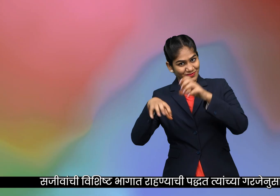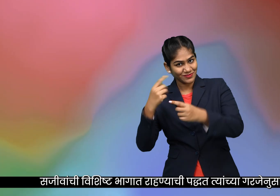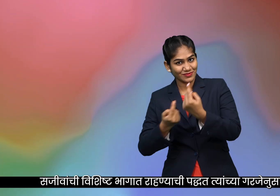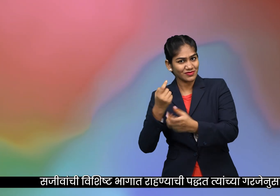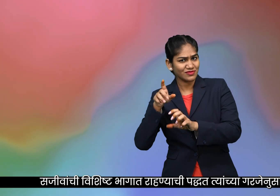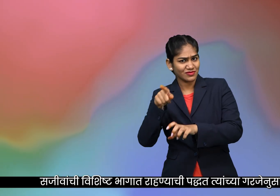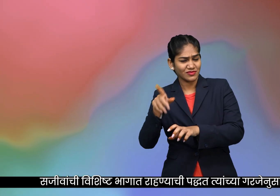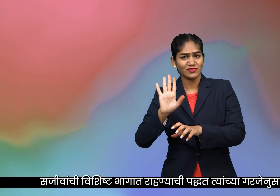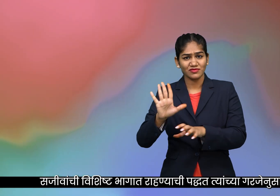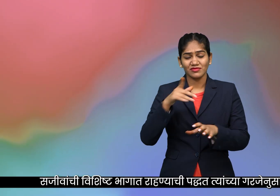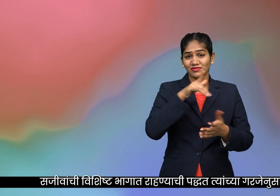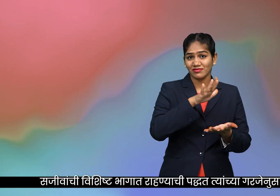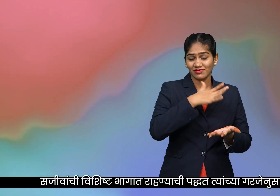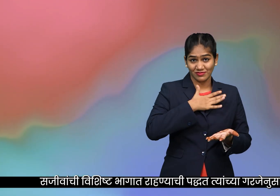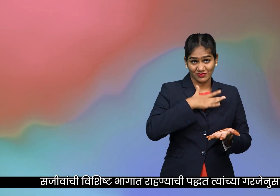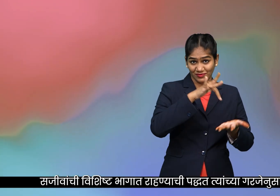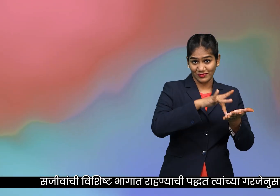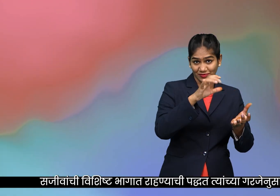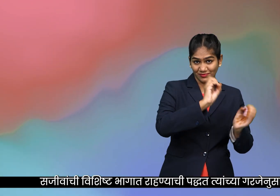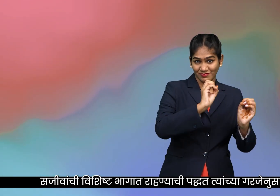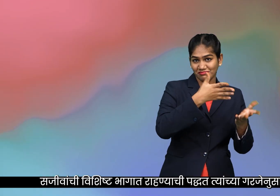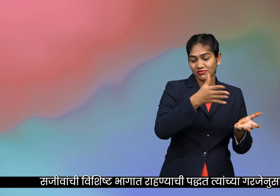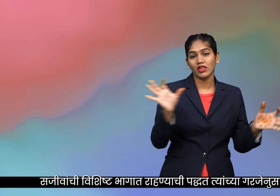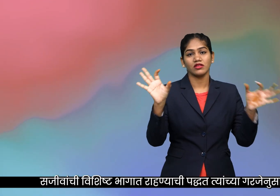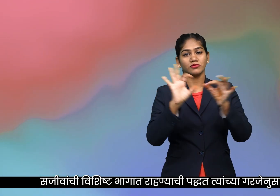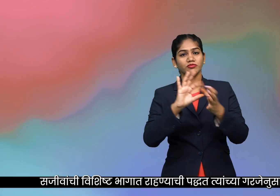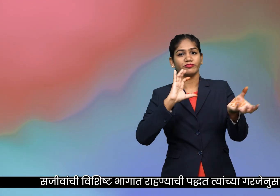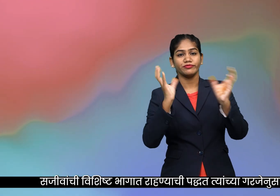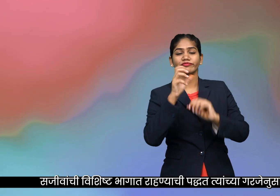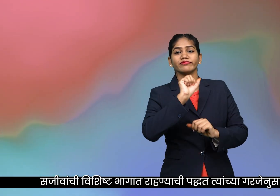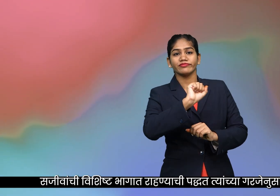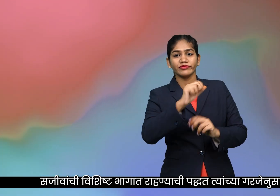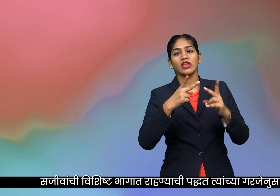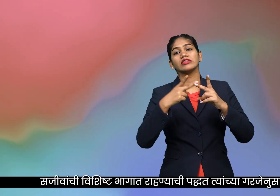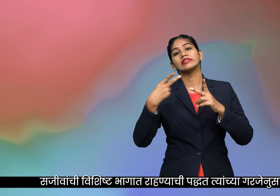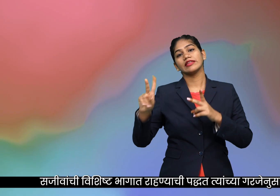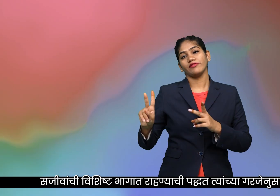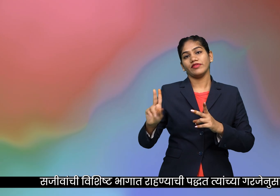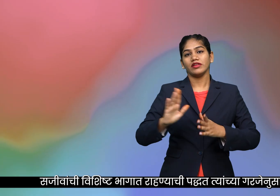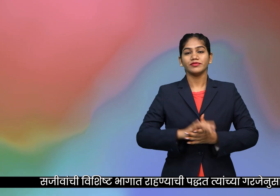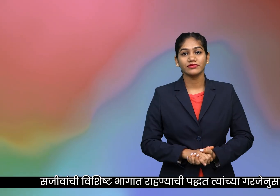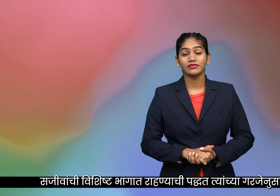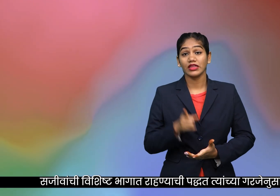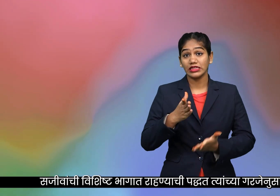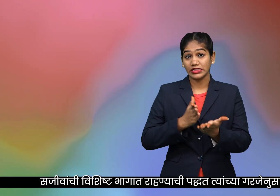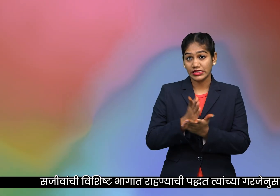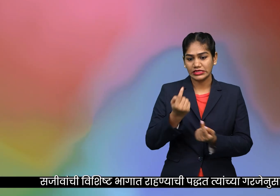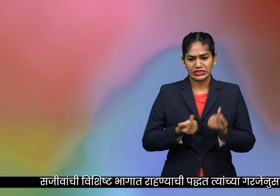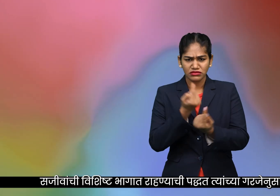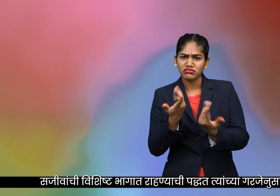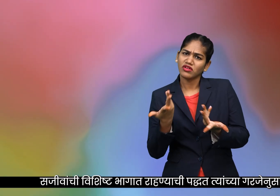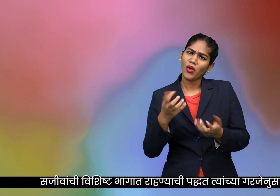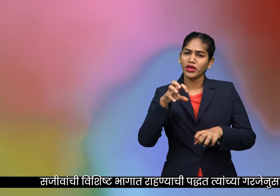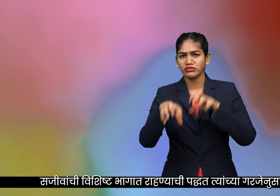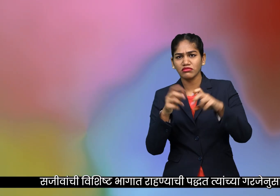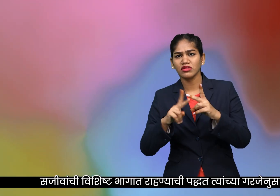सजीवांची विशिष्ट भागात राहण्याची पद्धत त्यांच्या गरजेनुसार